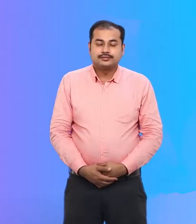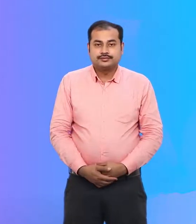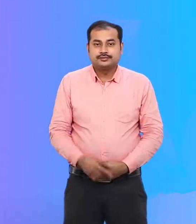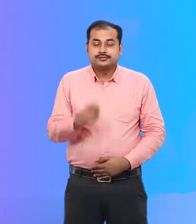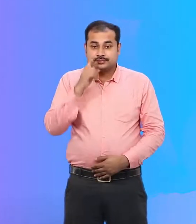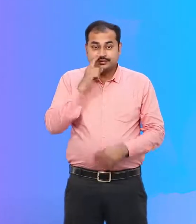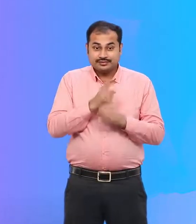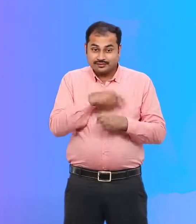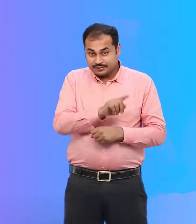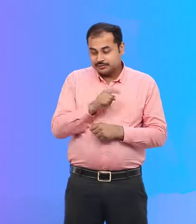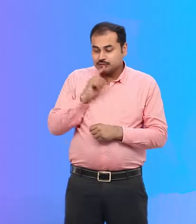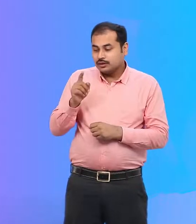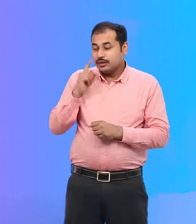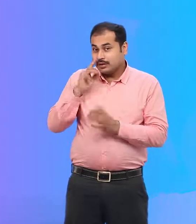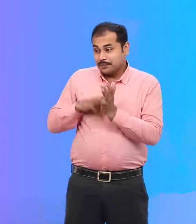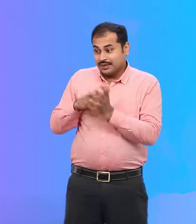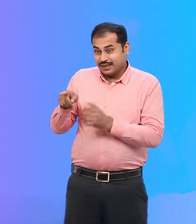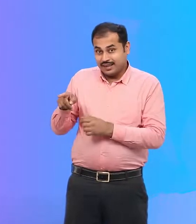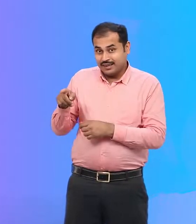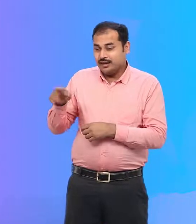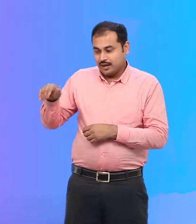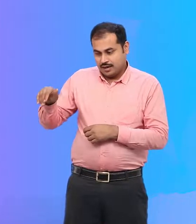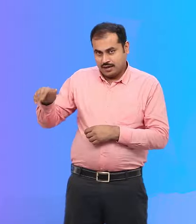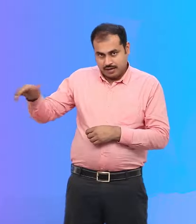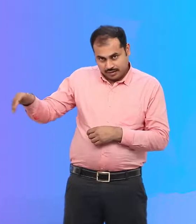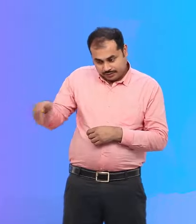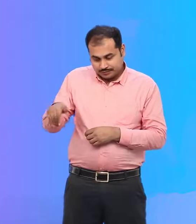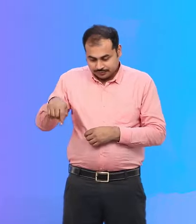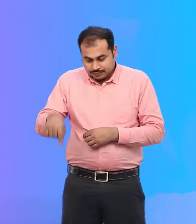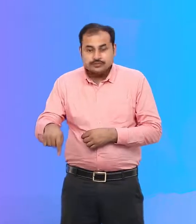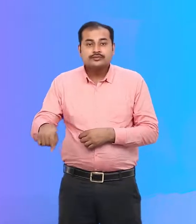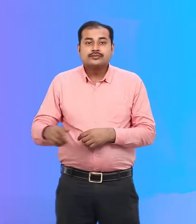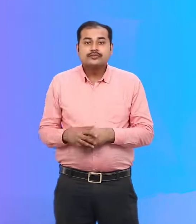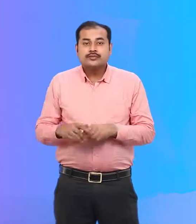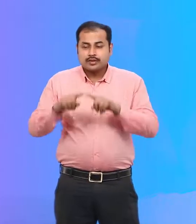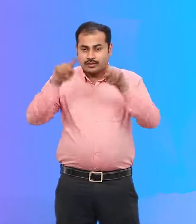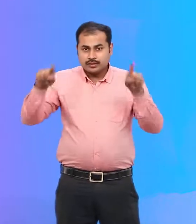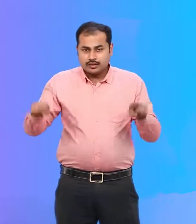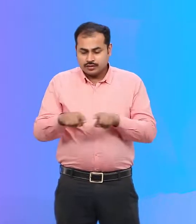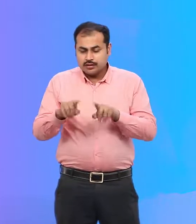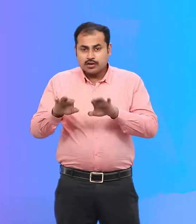है और शिकायत गहरी है माया यहां आओ और उपयोग करके दिखाओ